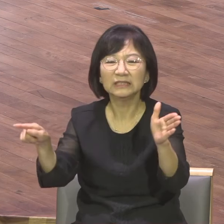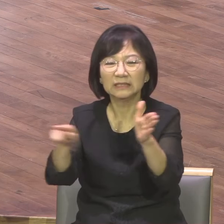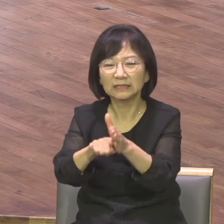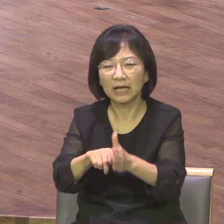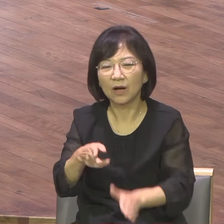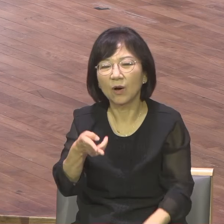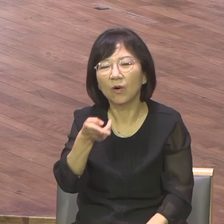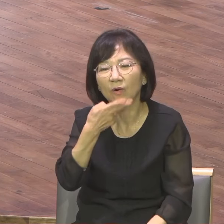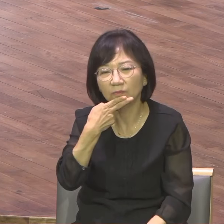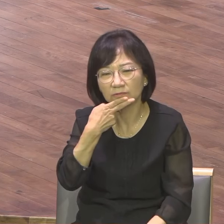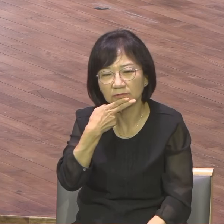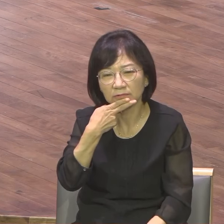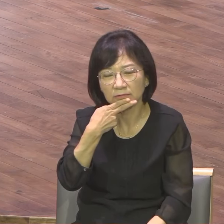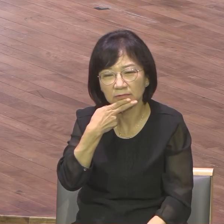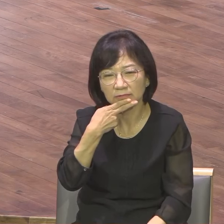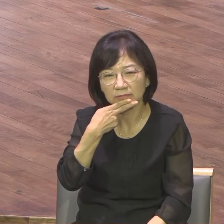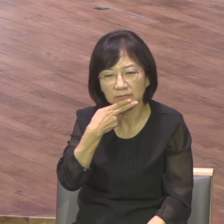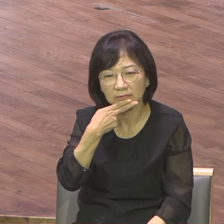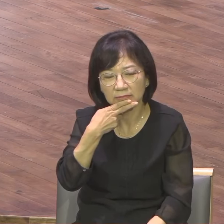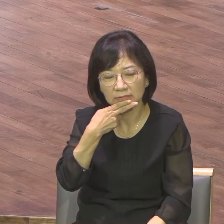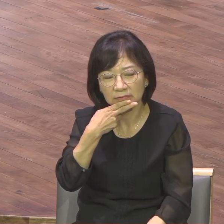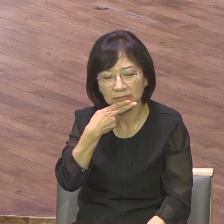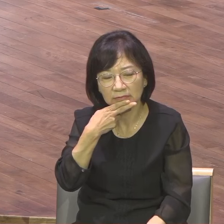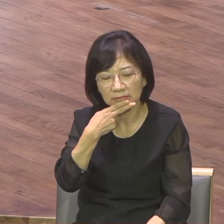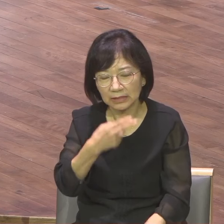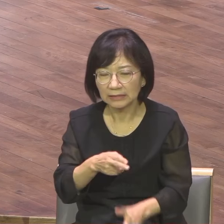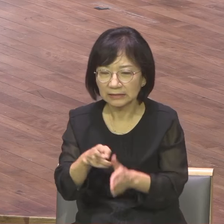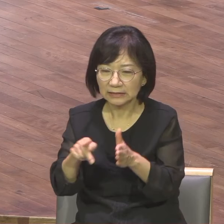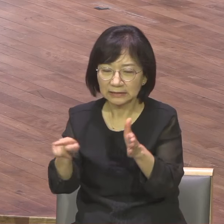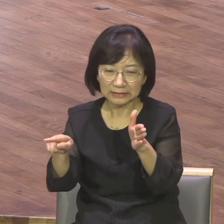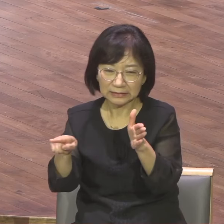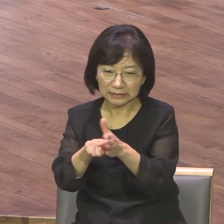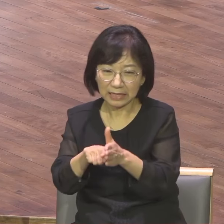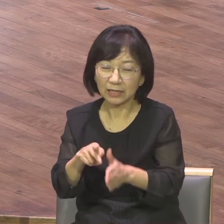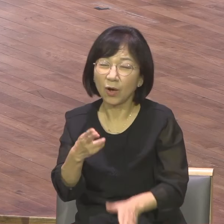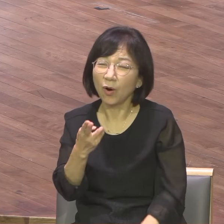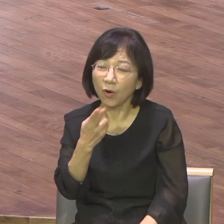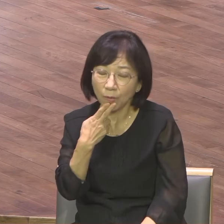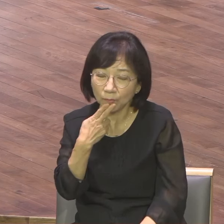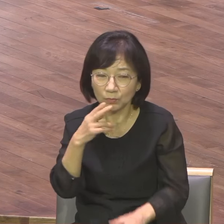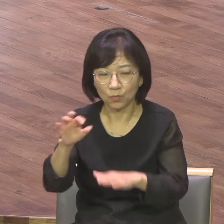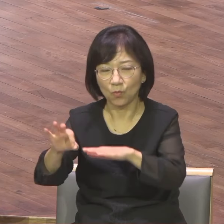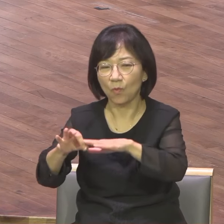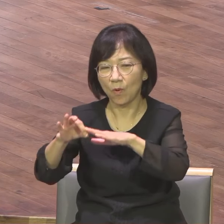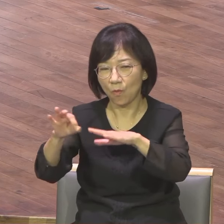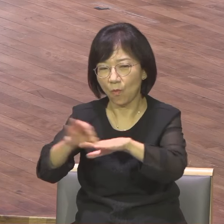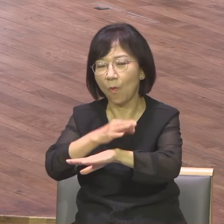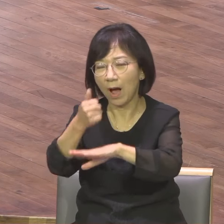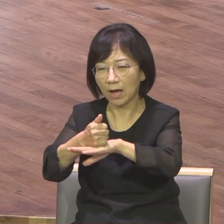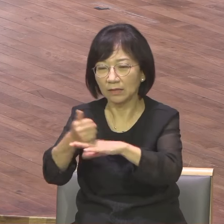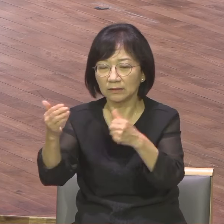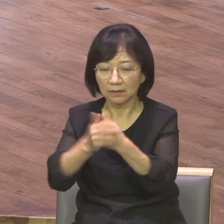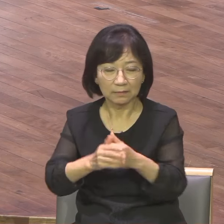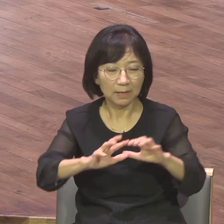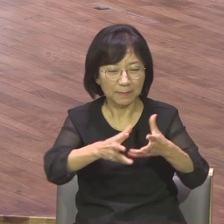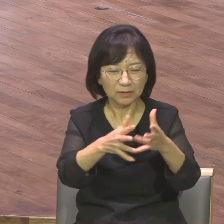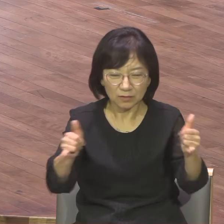왕이에요. 왕 중에 최고로 신앙이 없었어요. 그러니 그 백성들 온갖 불신앙에 다